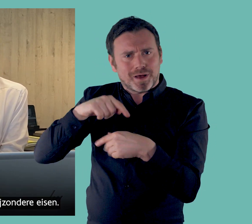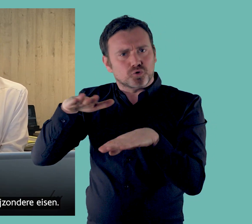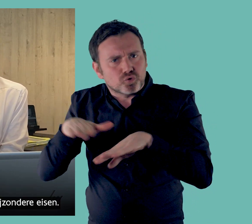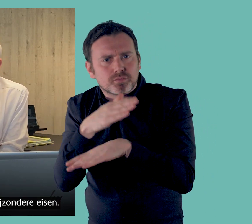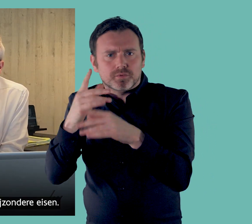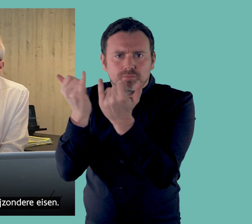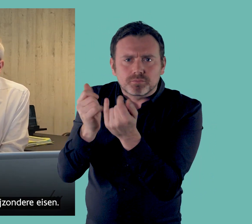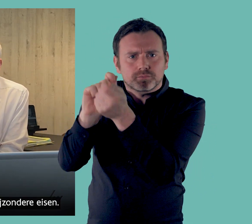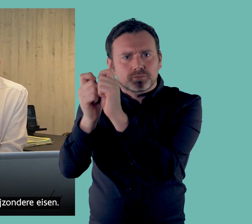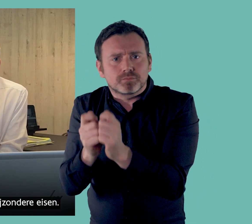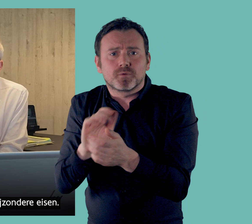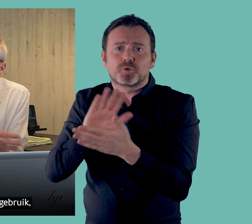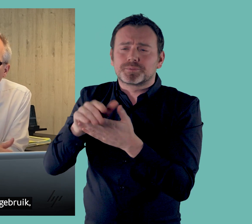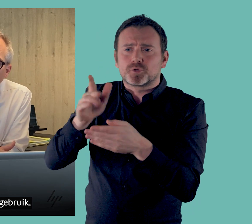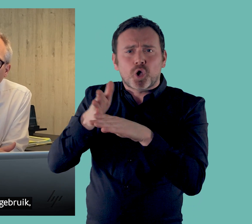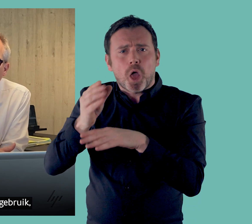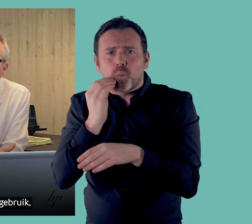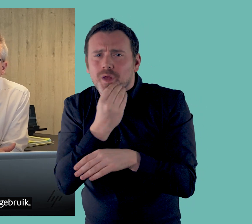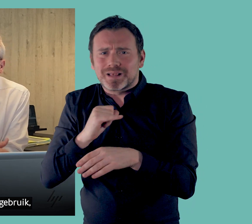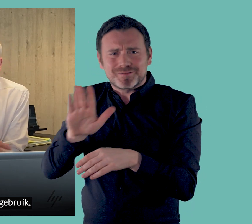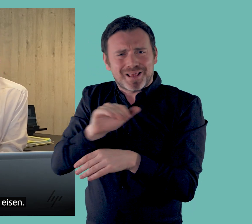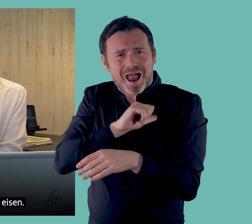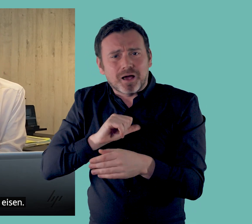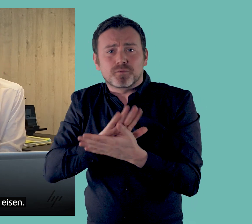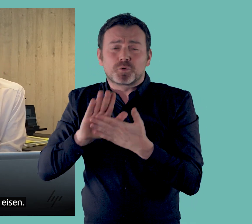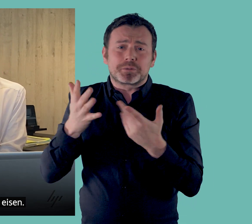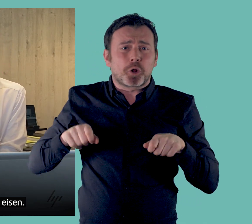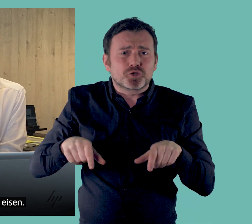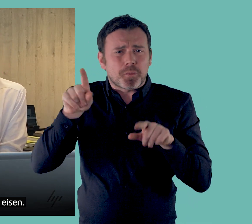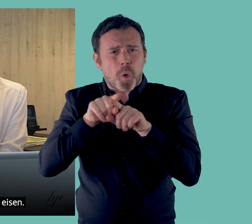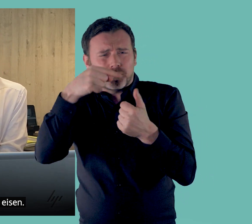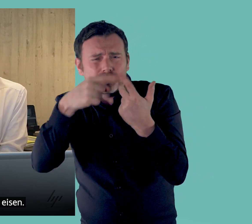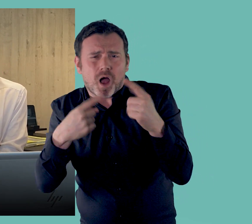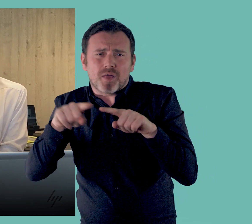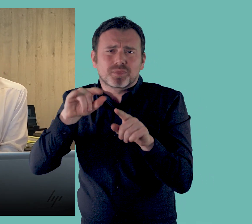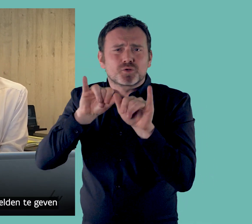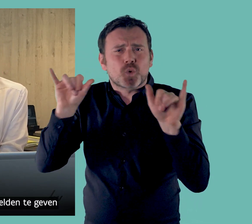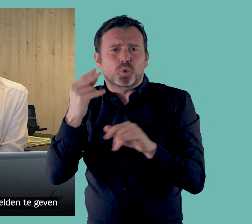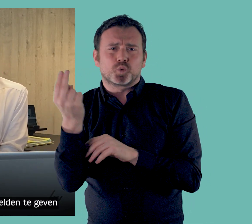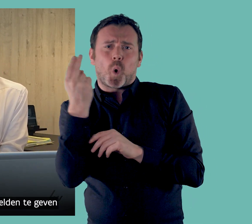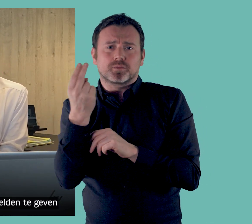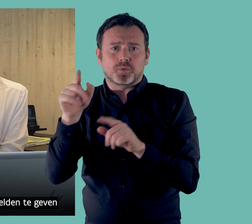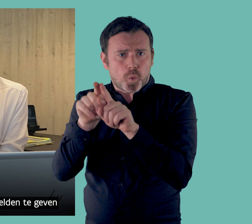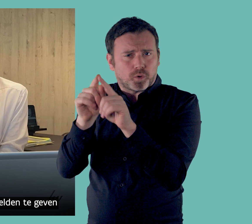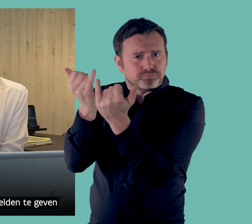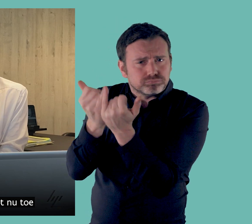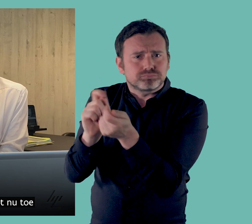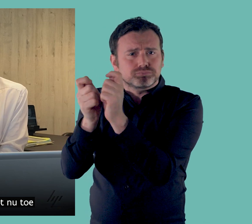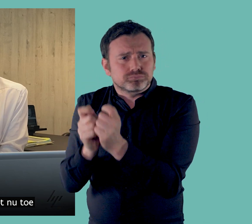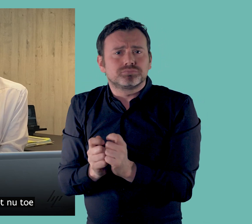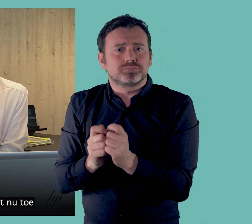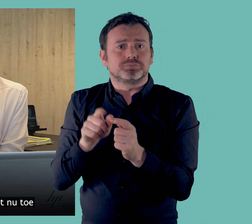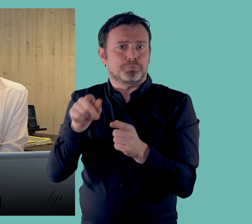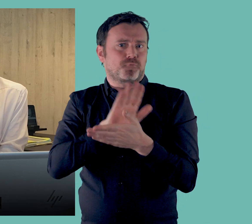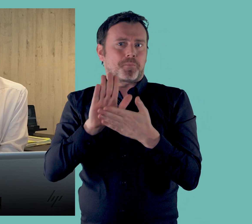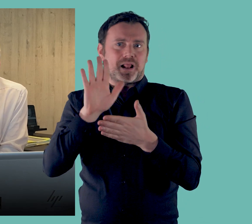toegankelijke woningen met bijzondere eisen. Niet alleen voor rolstoelgebruik, maar ook voor andere eisen. Dan maar om een paar voorbeelden te geven van het